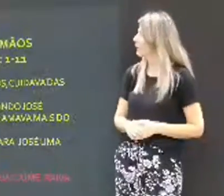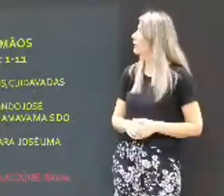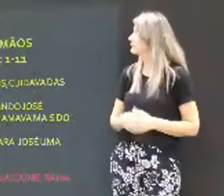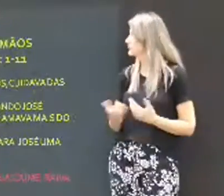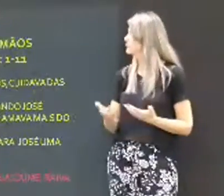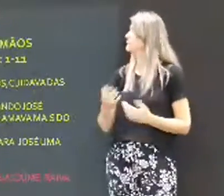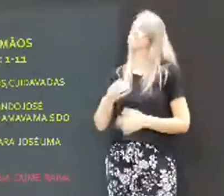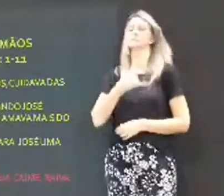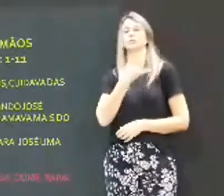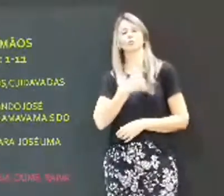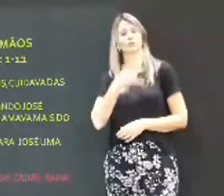Então,